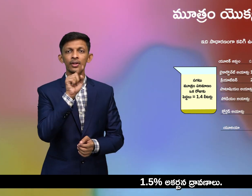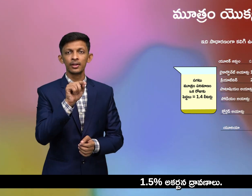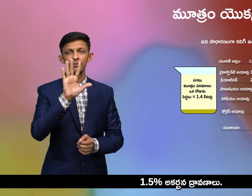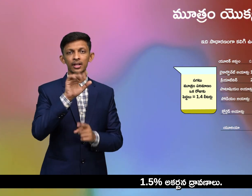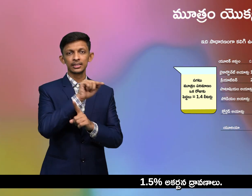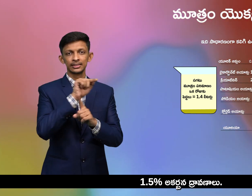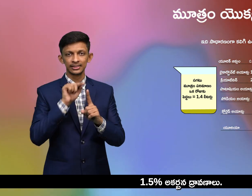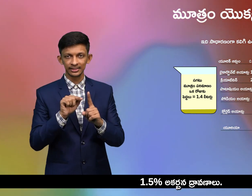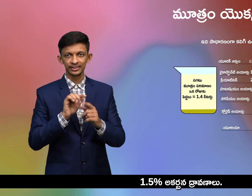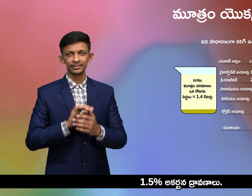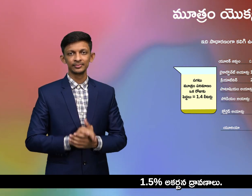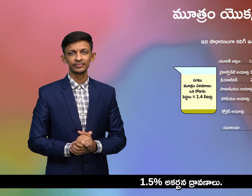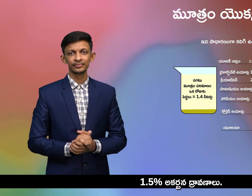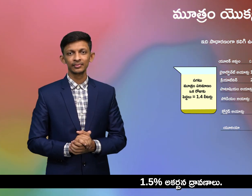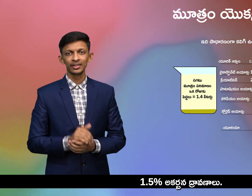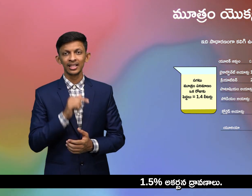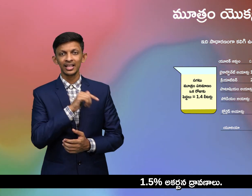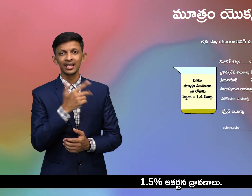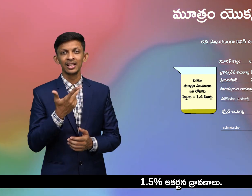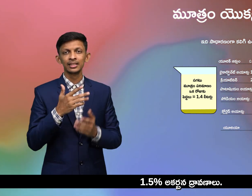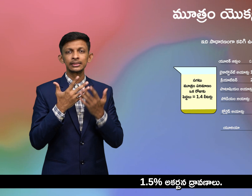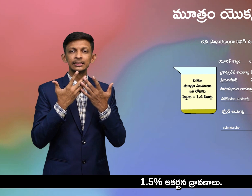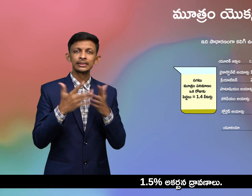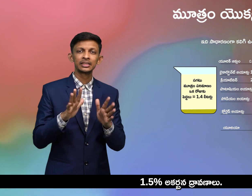1.5% అకర్బన ద్రావణాలు,